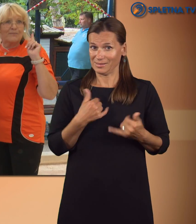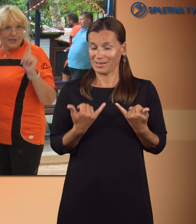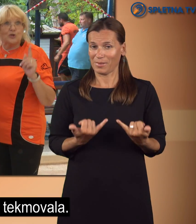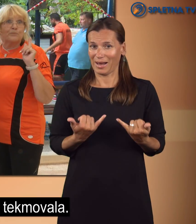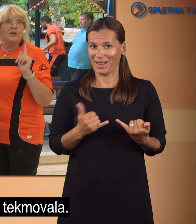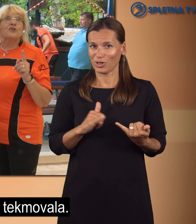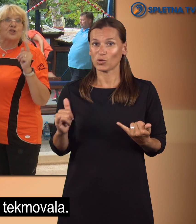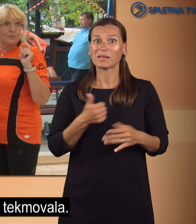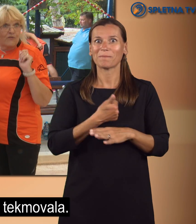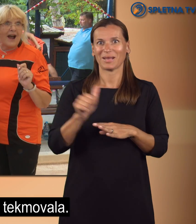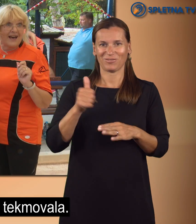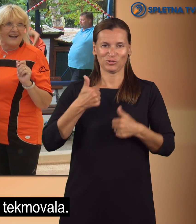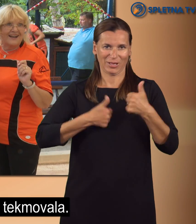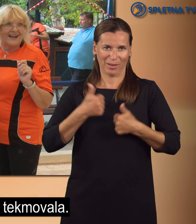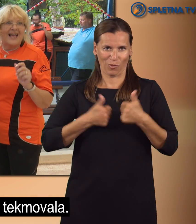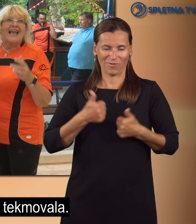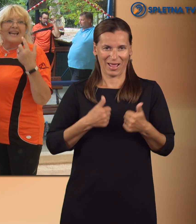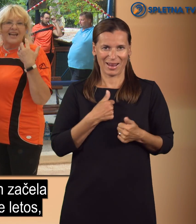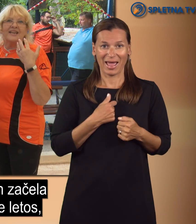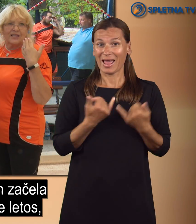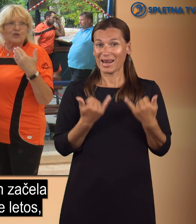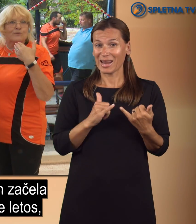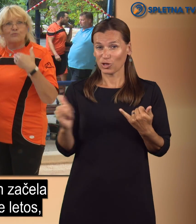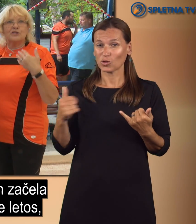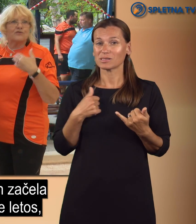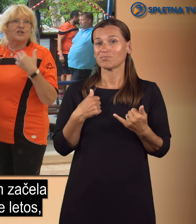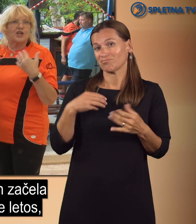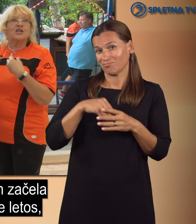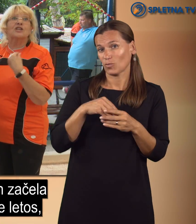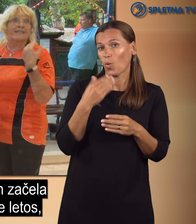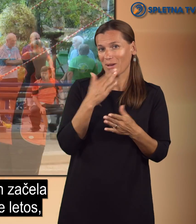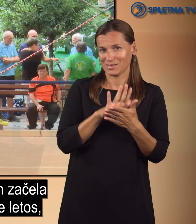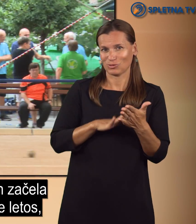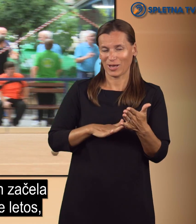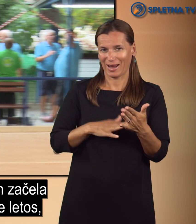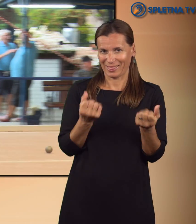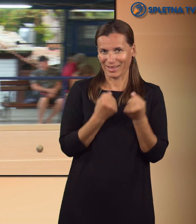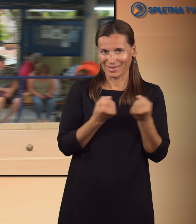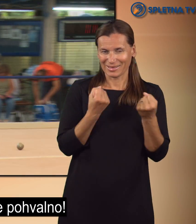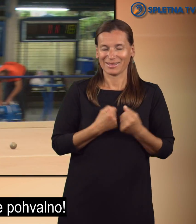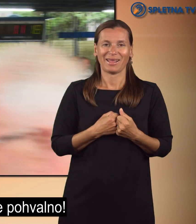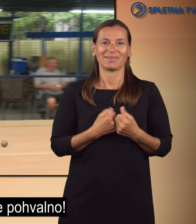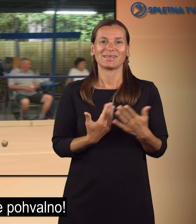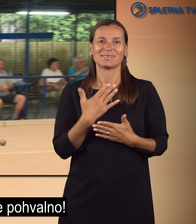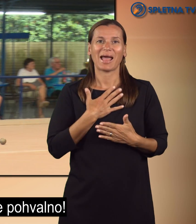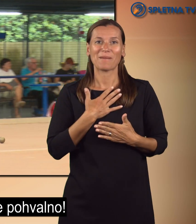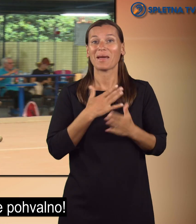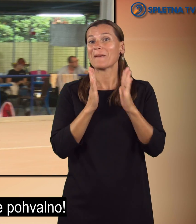Jaz sem letos prvič tekmovala. Letos sem v bistvu začela šele trenirati. Tako da zame